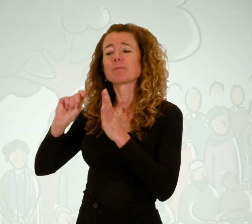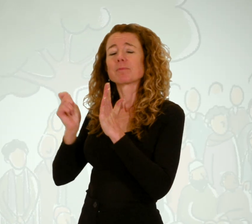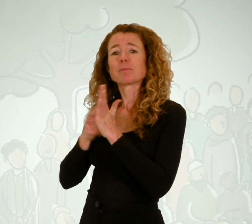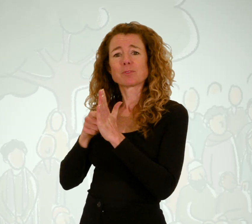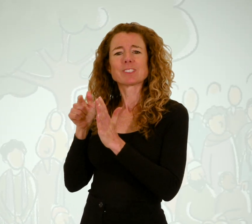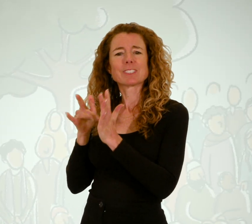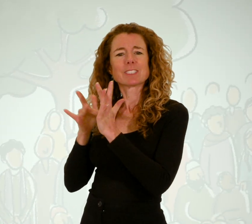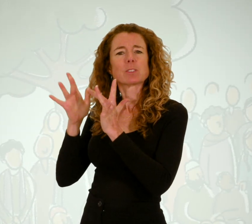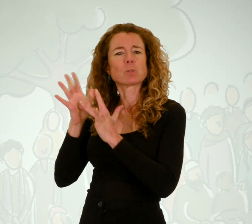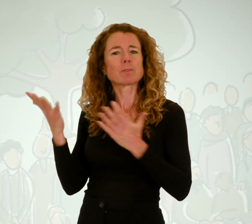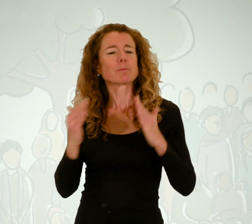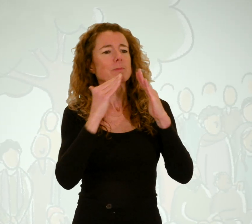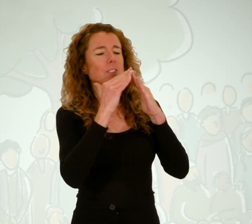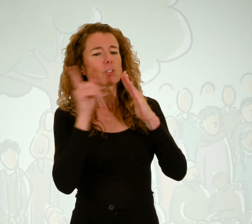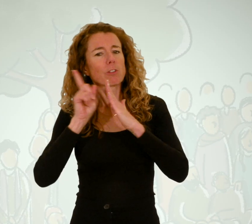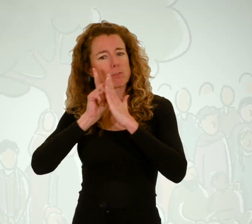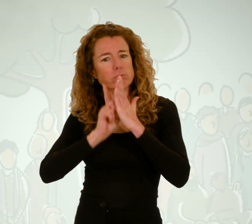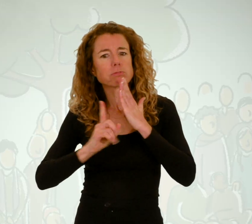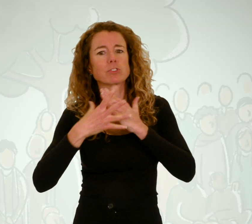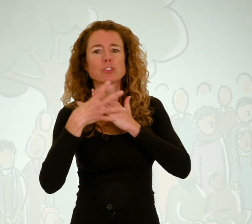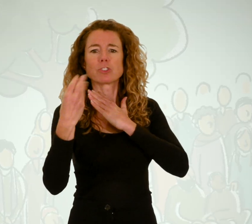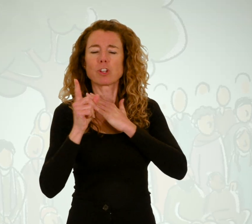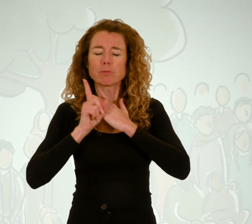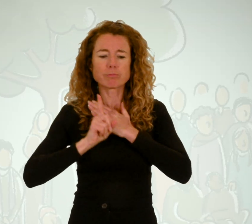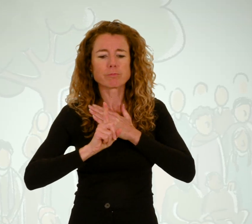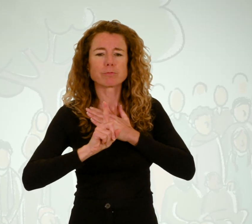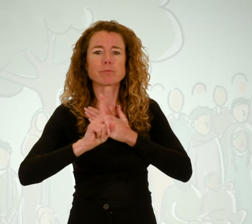Ce jour-là, Jésus sort de la maison et il va s'asseoir au bord du lac.